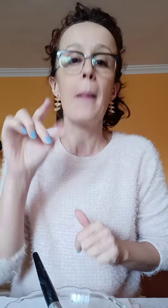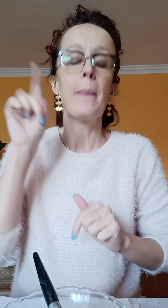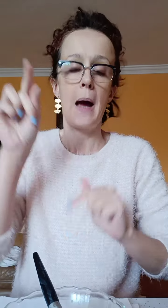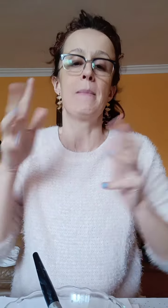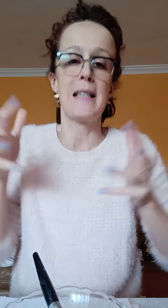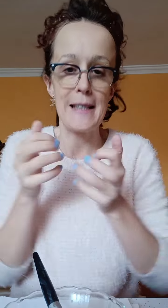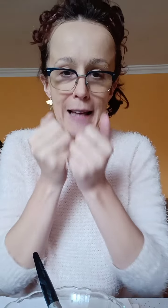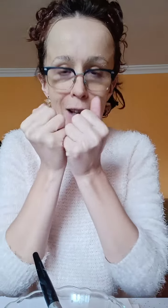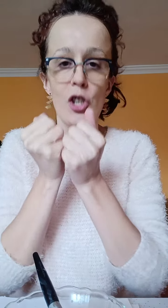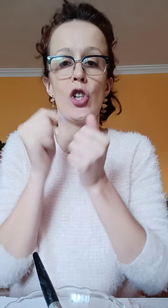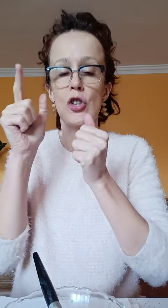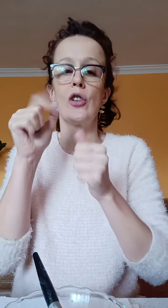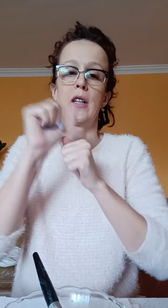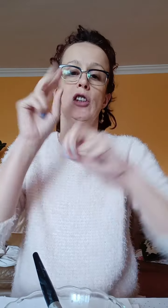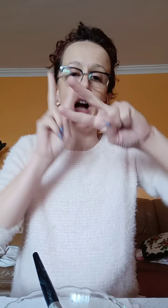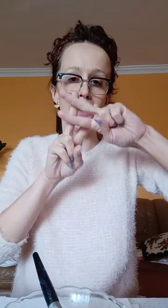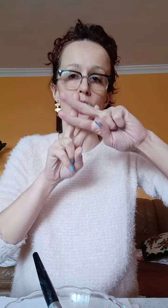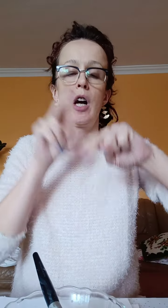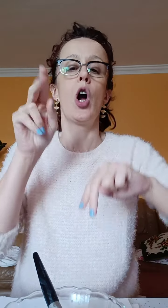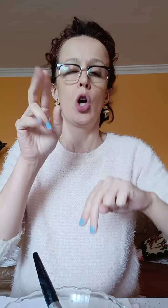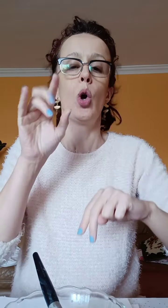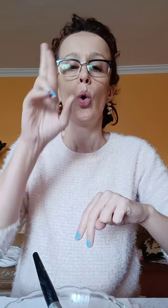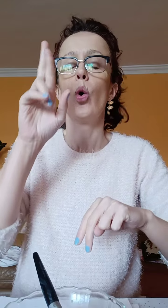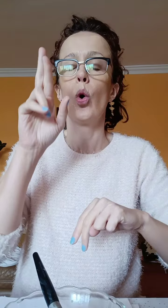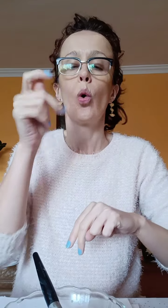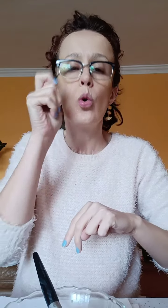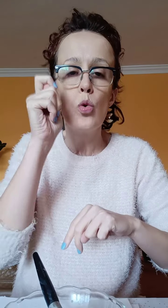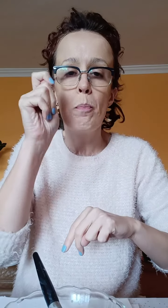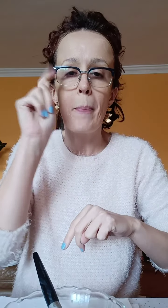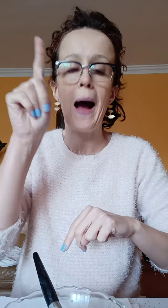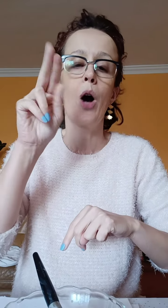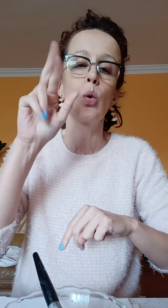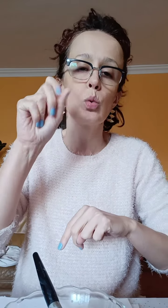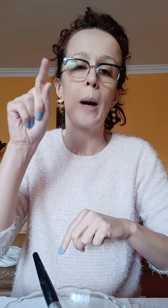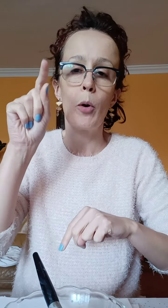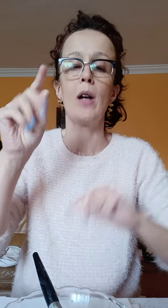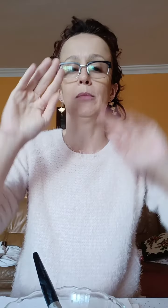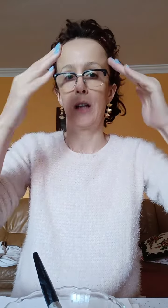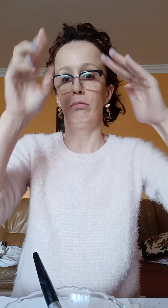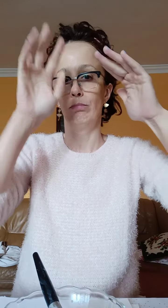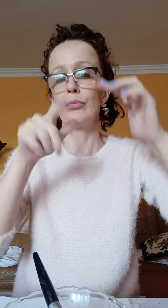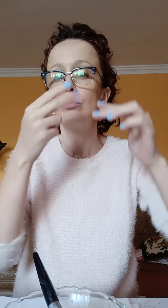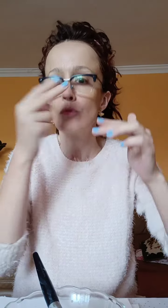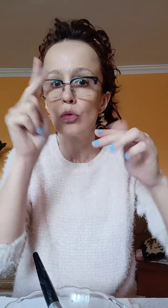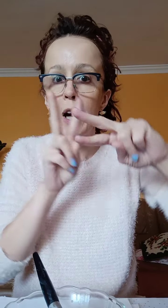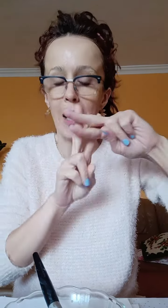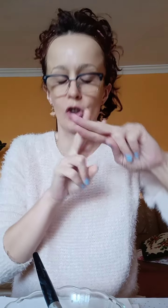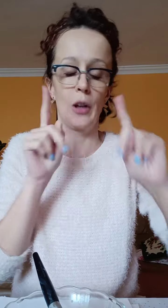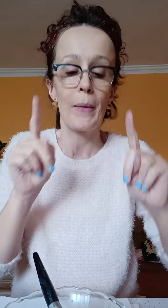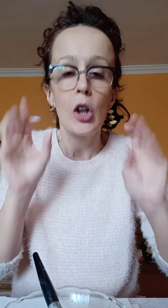Tam znajdziesz. Jest hashtag lupa Róża Boremska. Hashtag. Dobra,